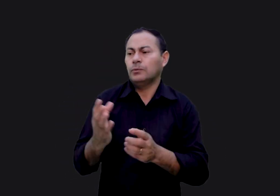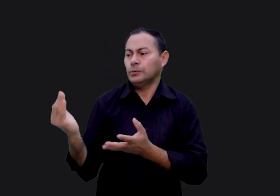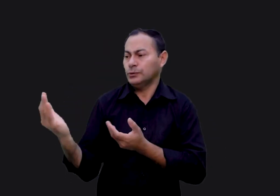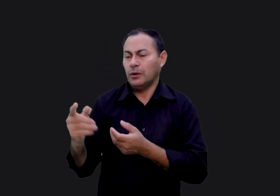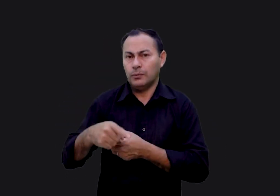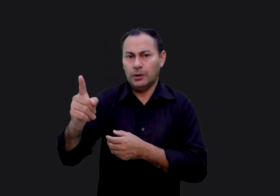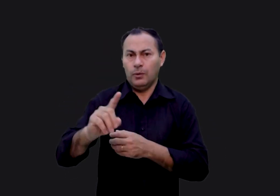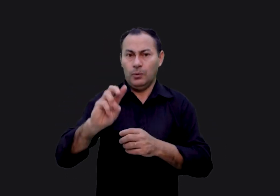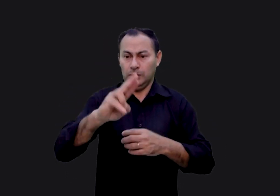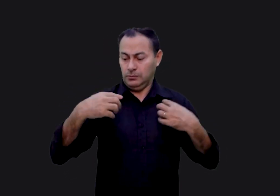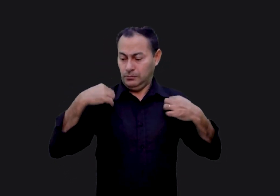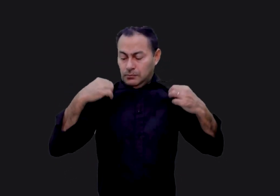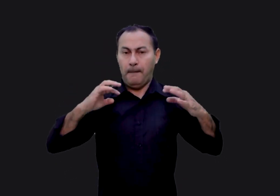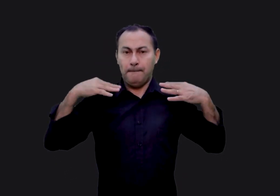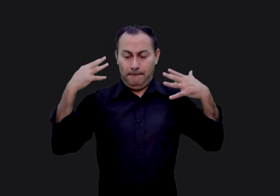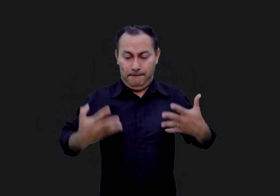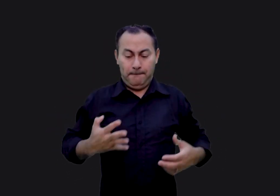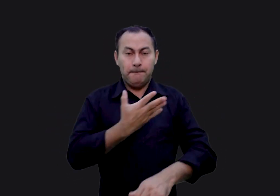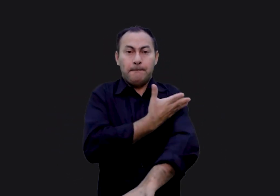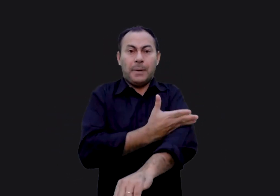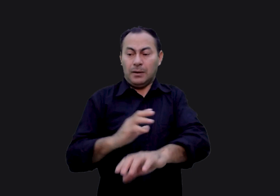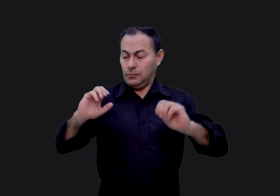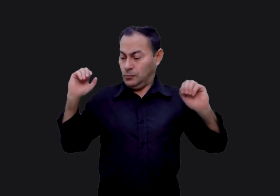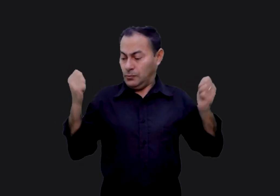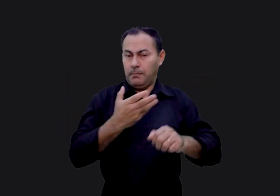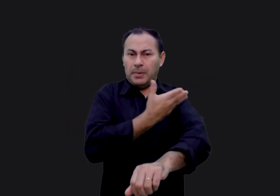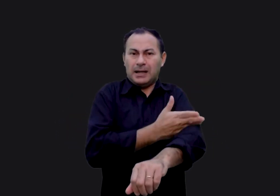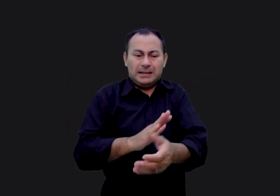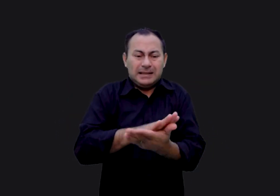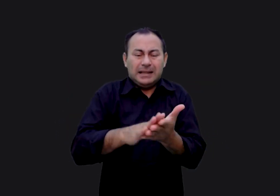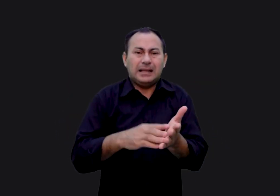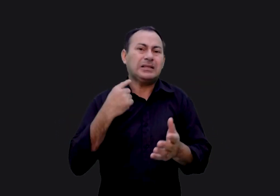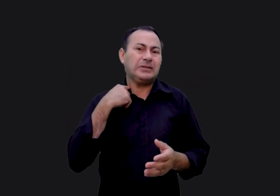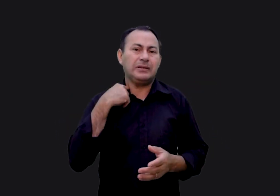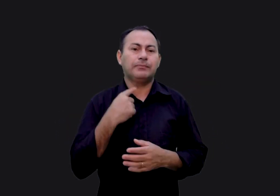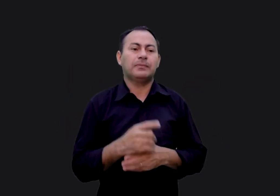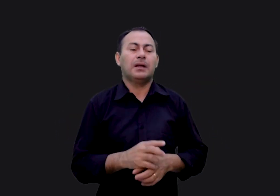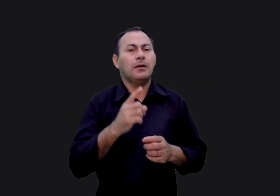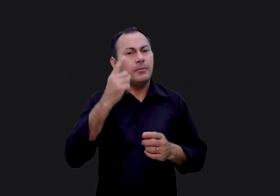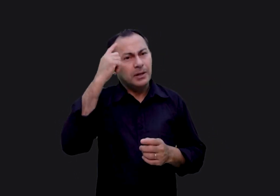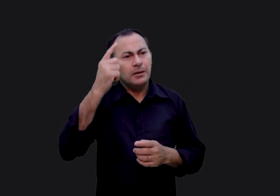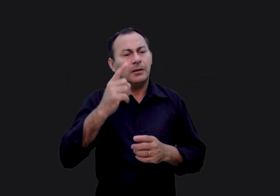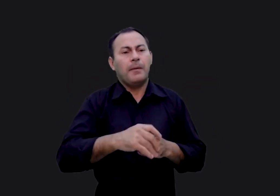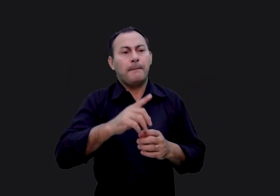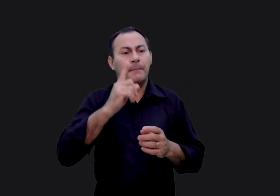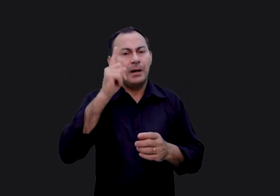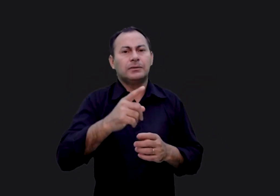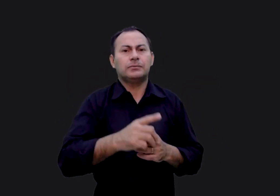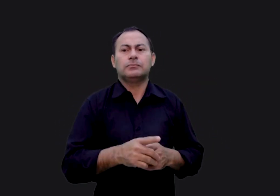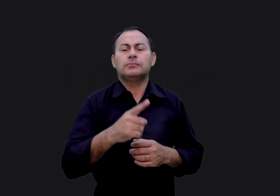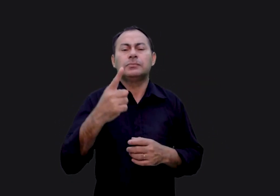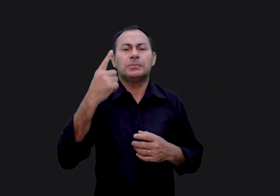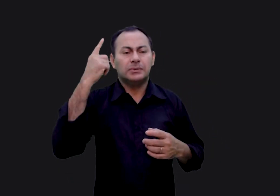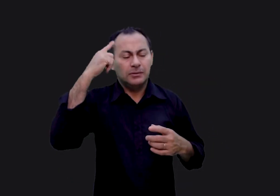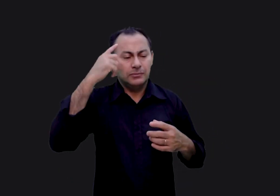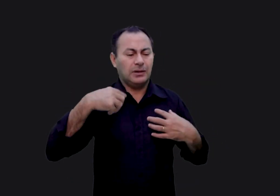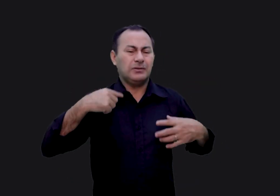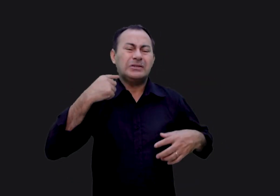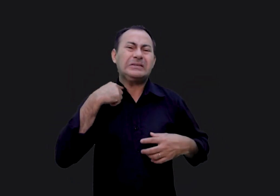usando uma capa toda branca, sem nenhuma mancha. Seu objetivo é manter-se limpo. Um dia esse homem mancha sua capa e depois acaba